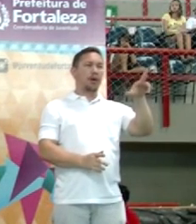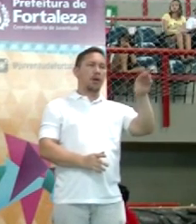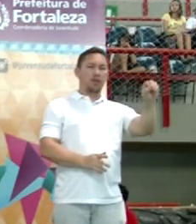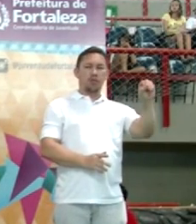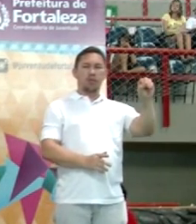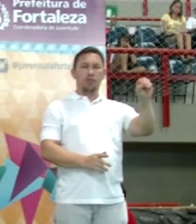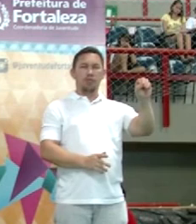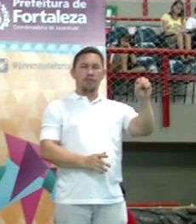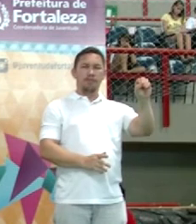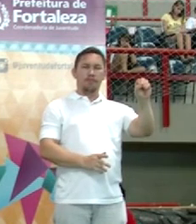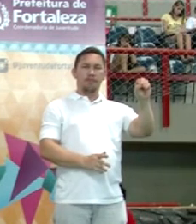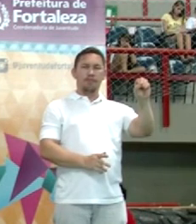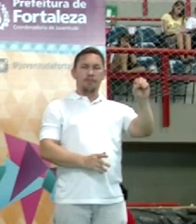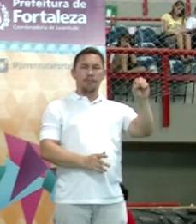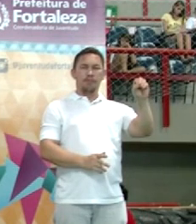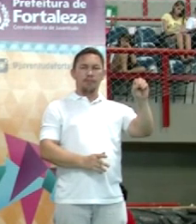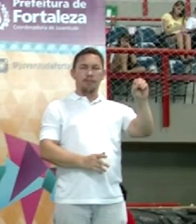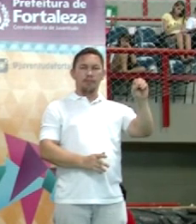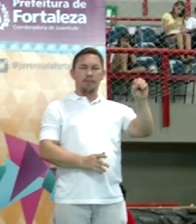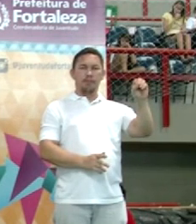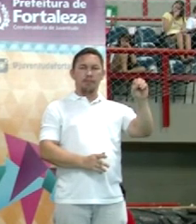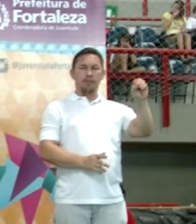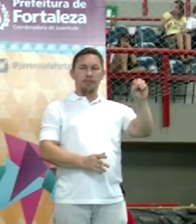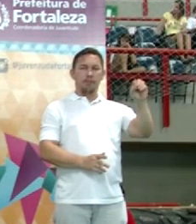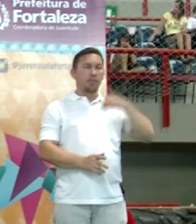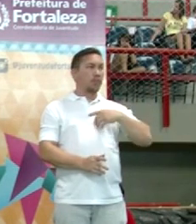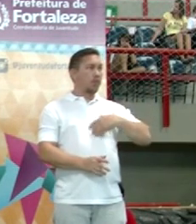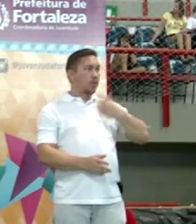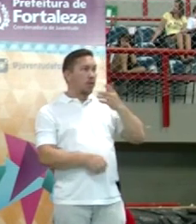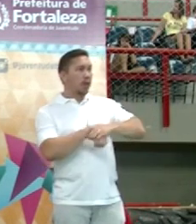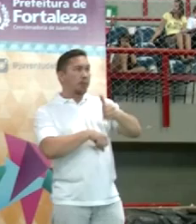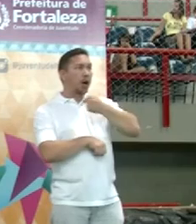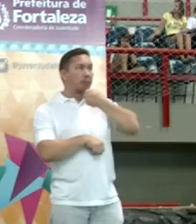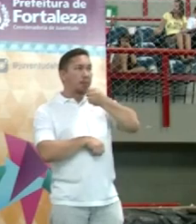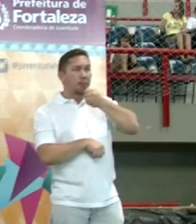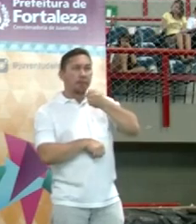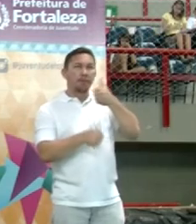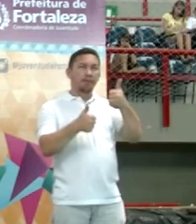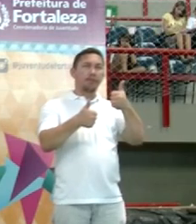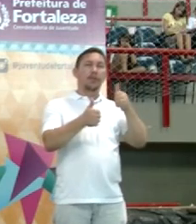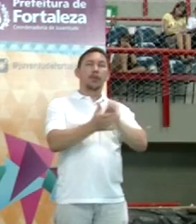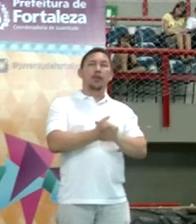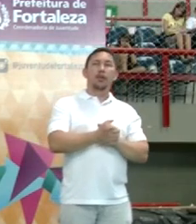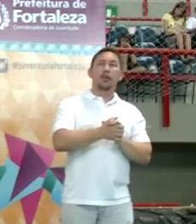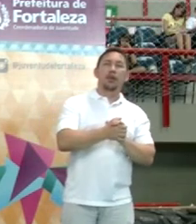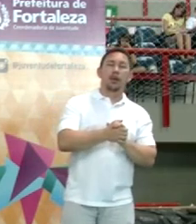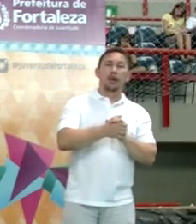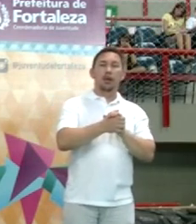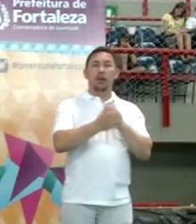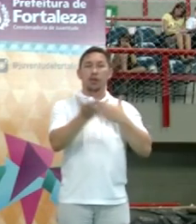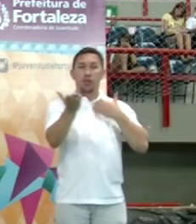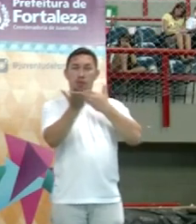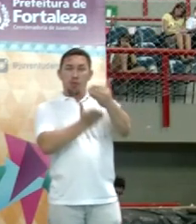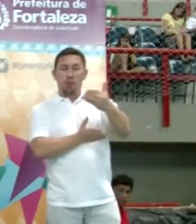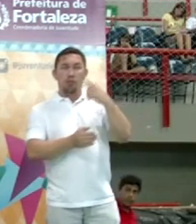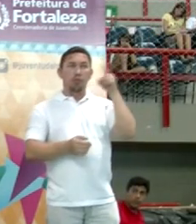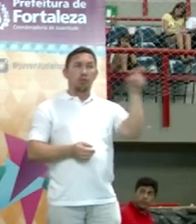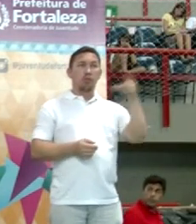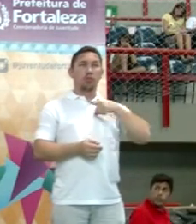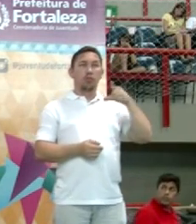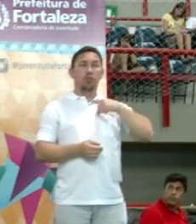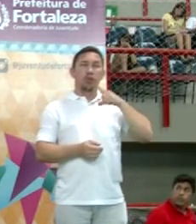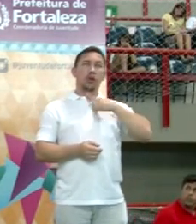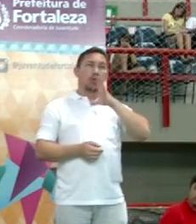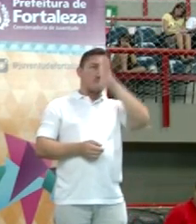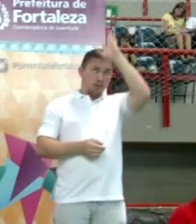eu acho que se eu me aproximar melhora o eco, tá melhor assim? Beleza. Quando o Império Romano foi